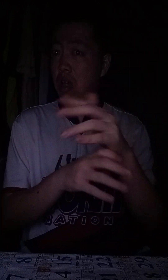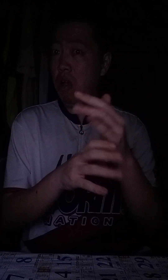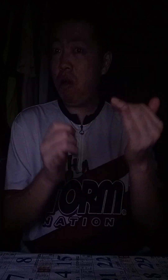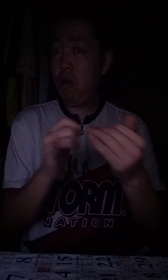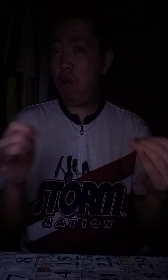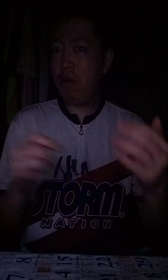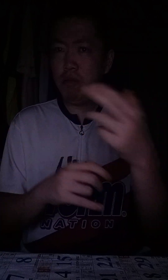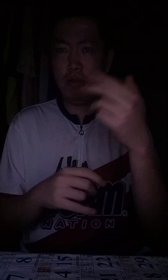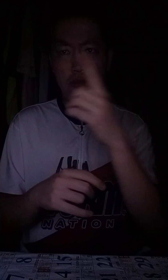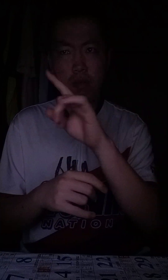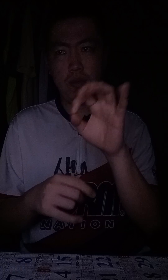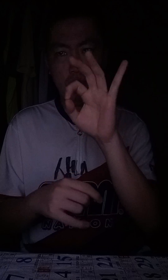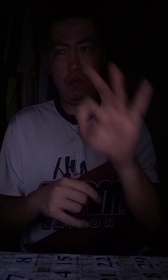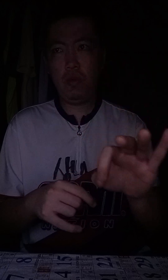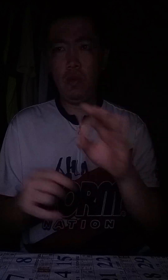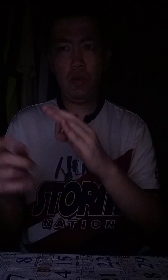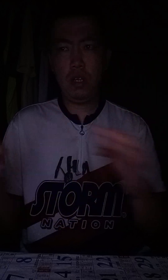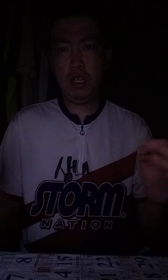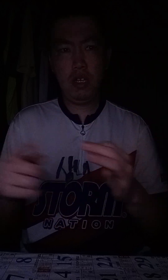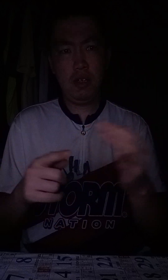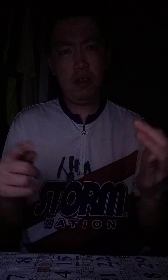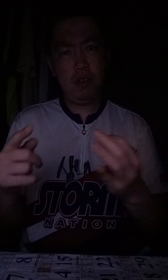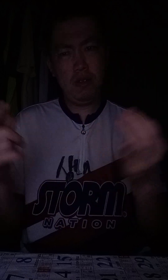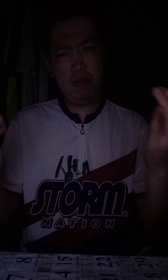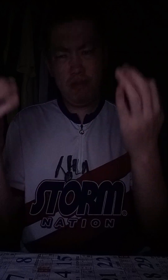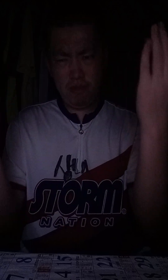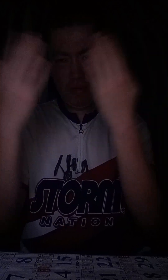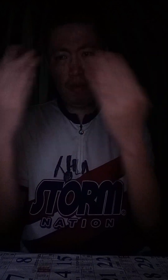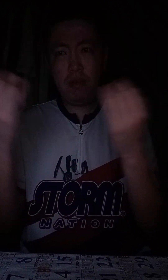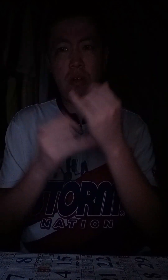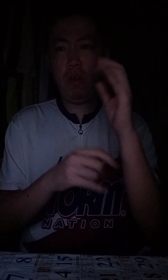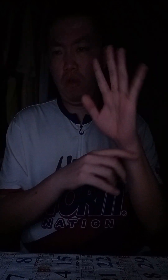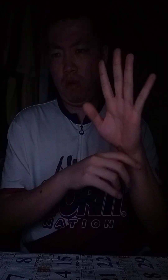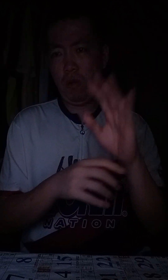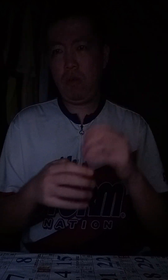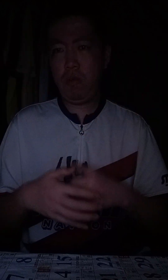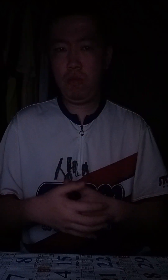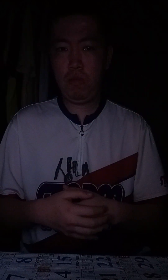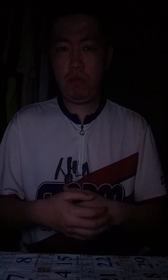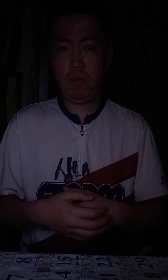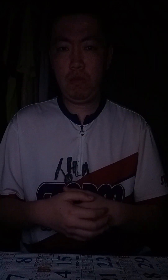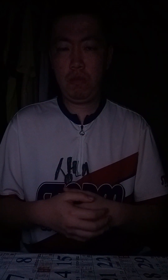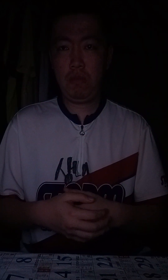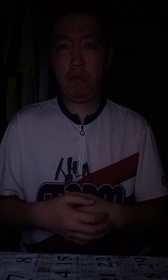대부분 무정부주의자들이 밤에 설치한 것들이었습니다. YTN 황보선입니다.